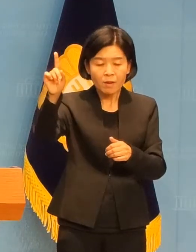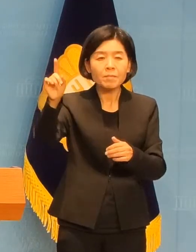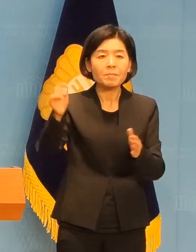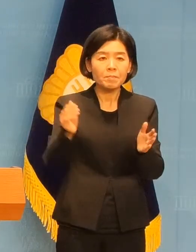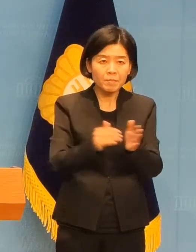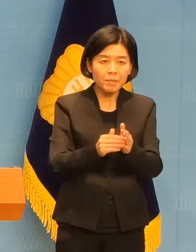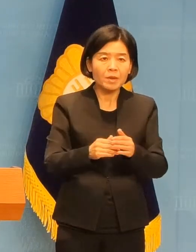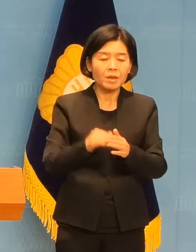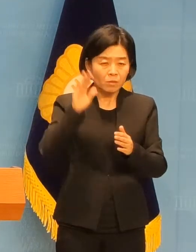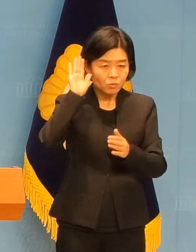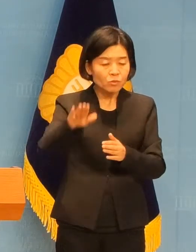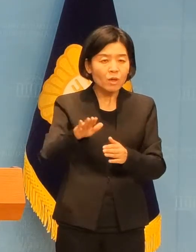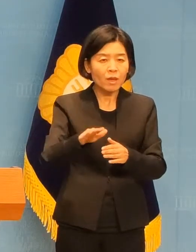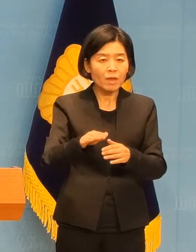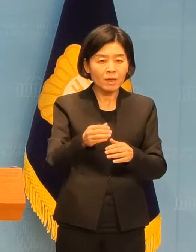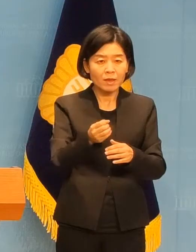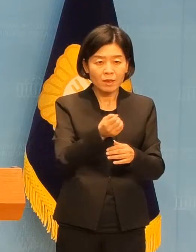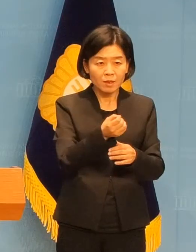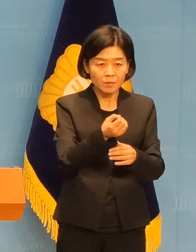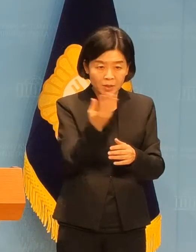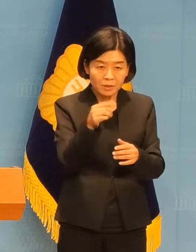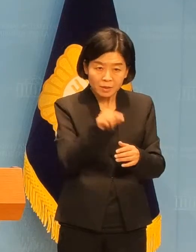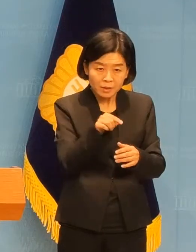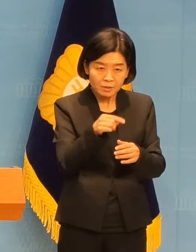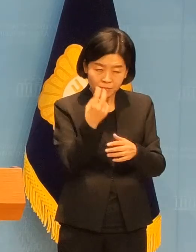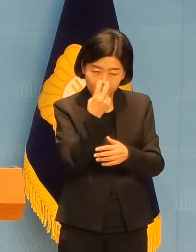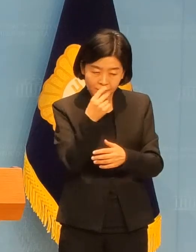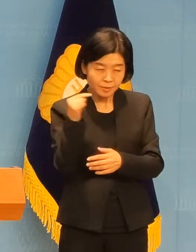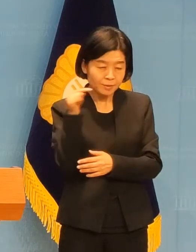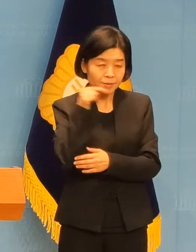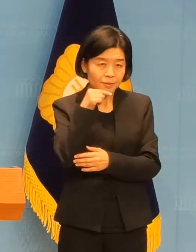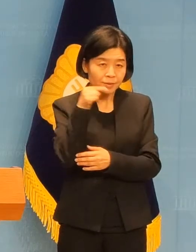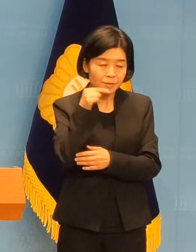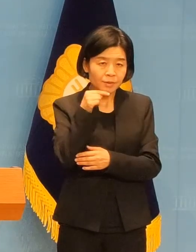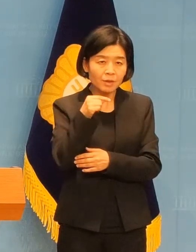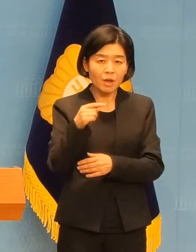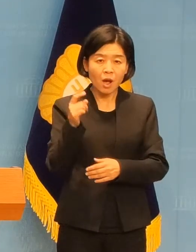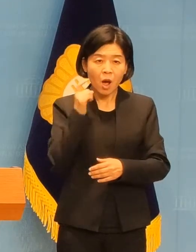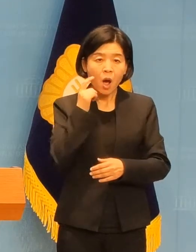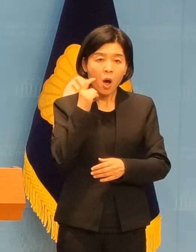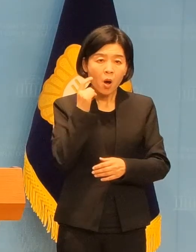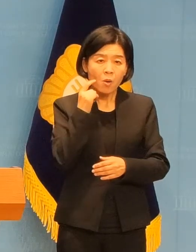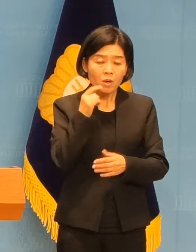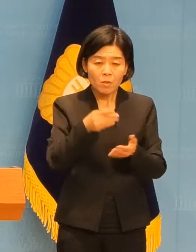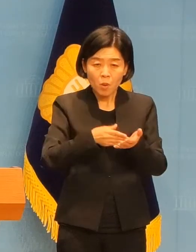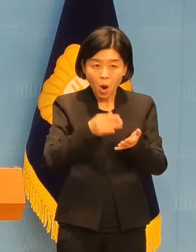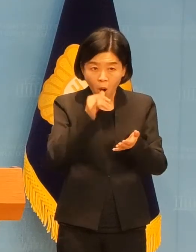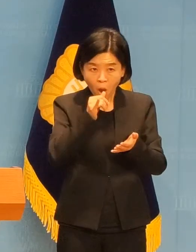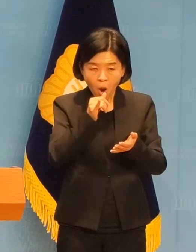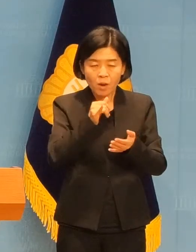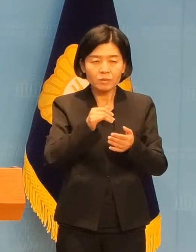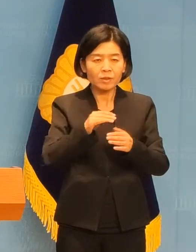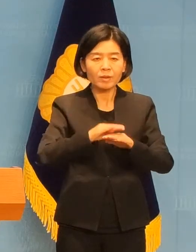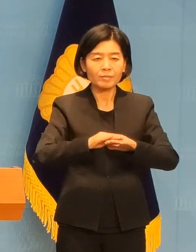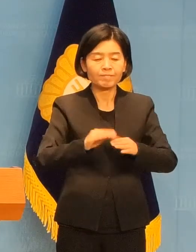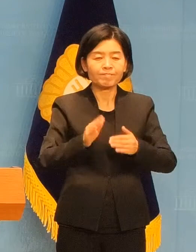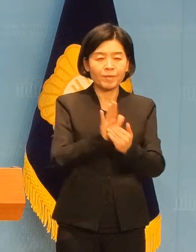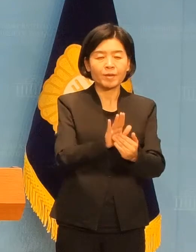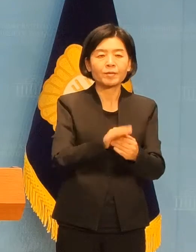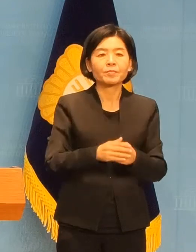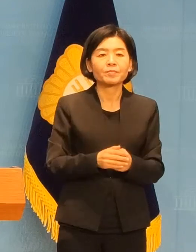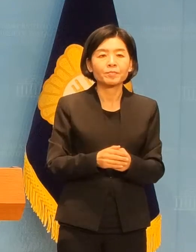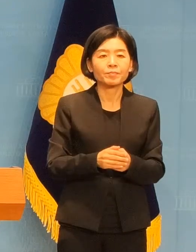있었으며 향후 동일 매체에 대한 모니터링을 강화하여 반복적인 허위 보도에 대해서도 대응하겠습니다. 이상으로 대응